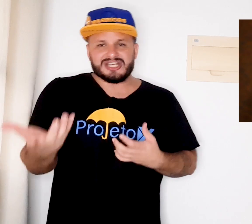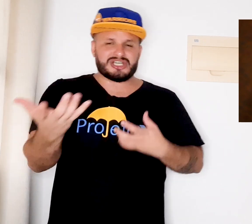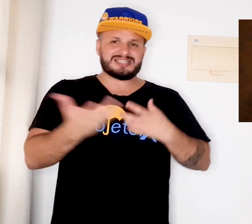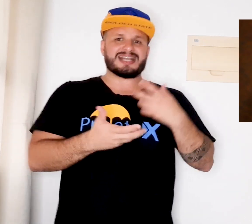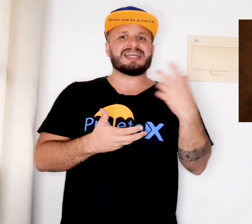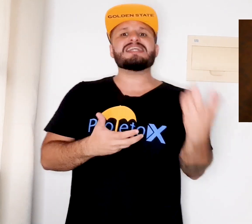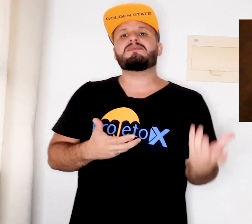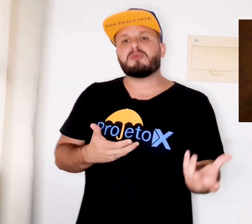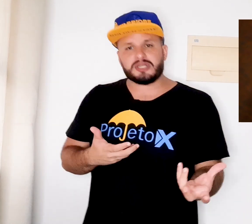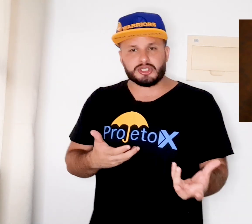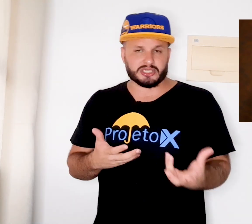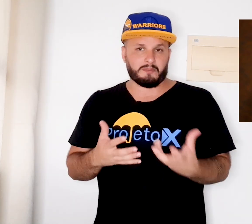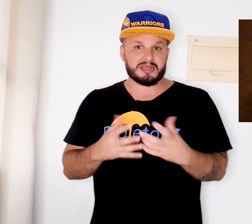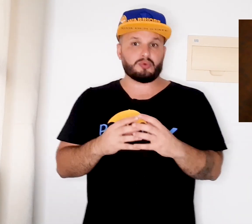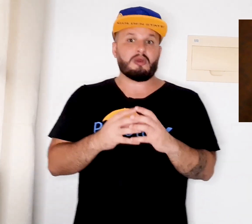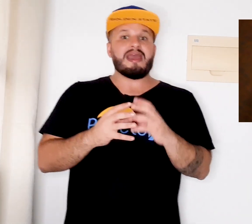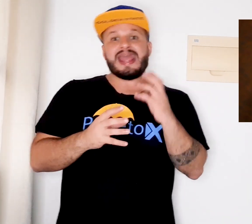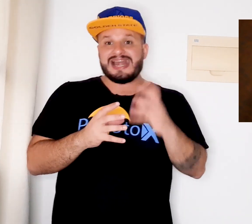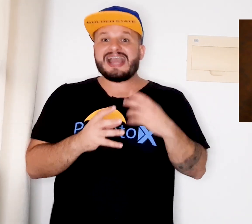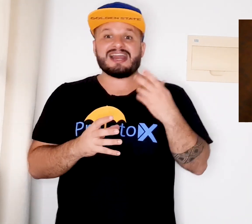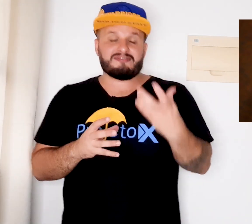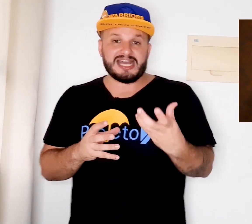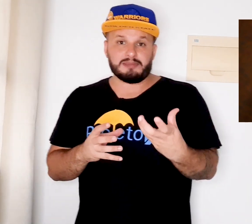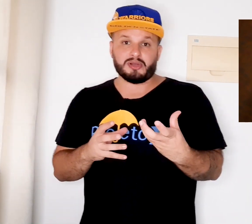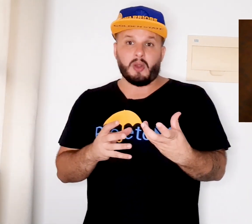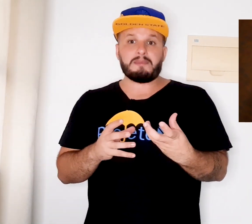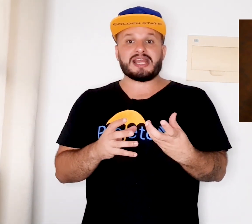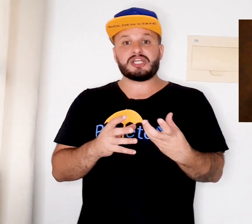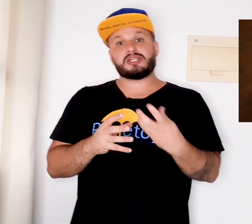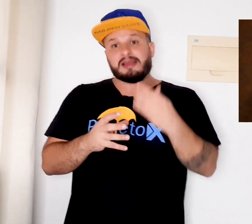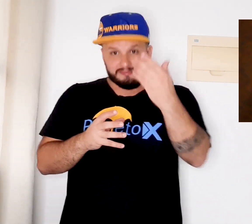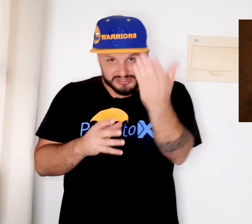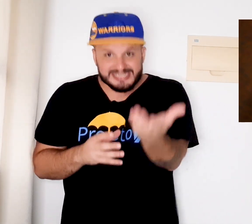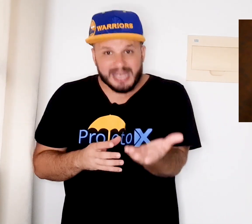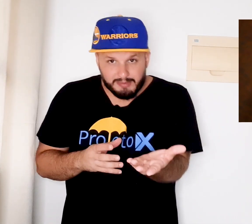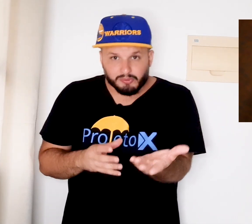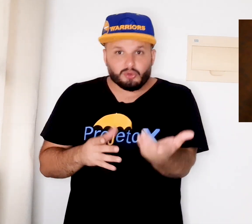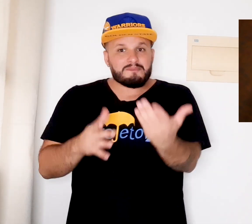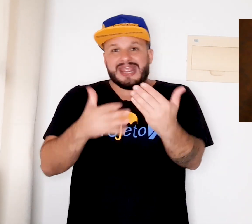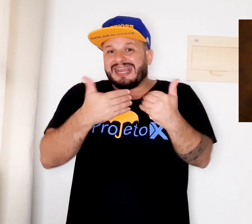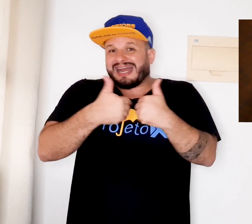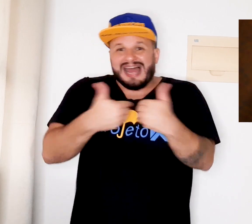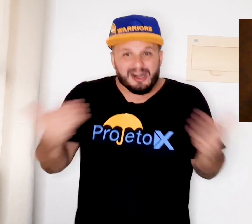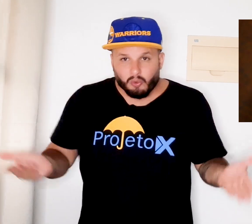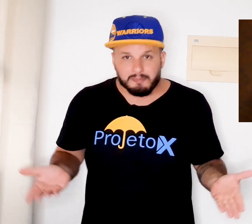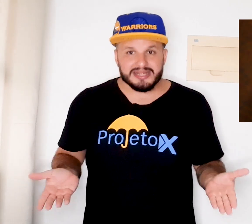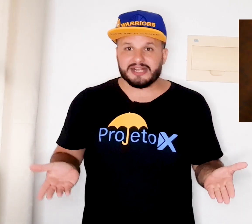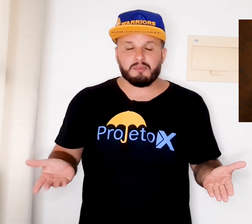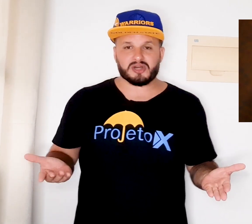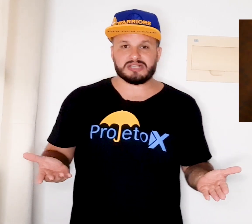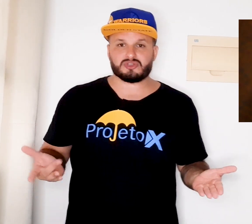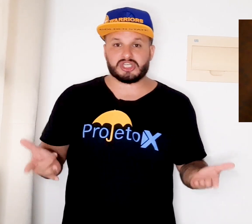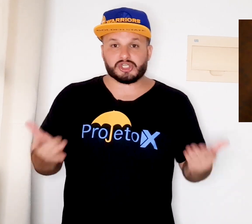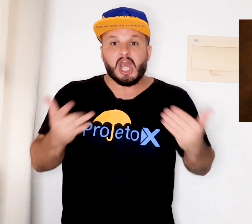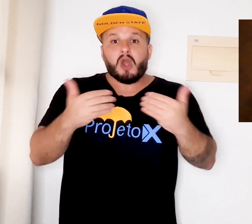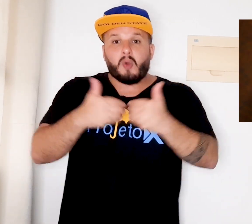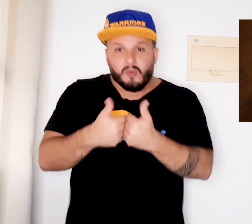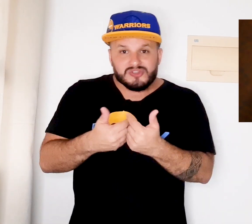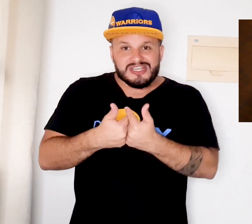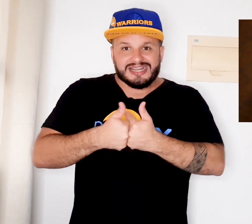essa crise política no Peru, ela é agravada porque o país, vocês sabem muito bem, claro, acompanhando aqui o Projeto X, com